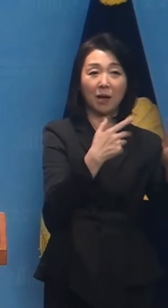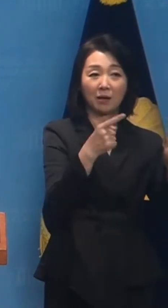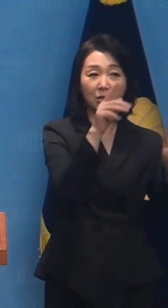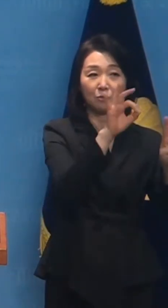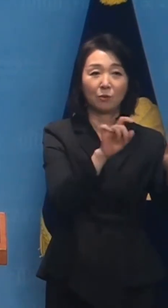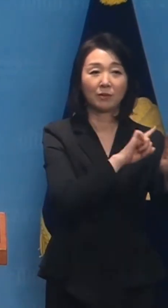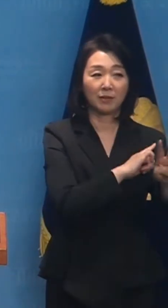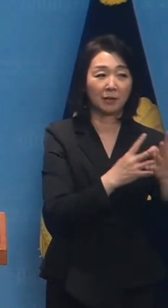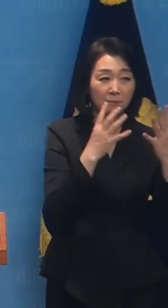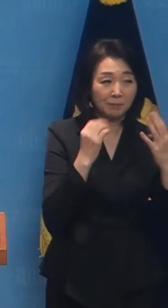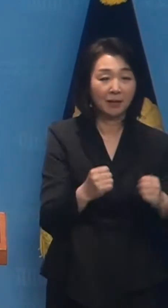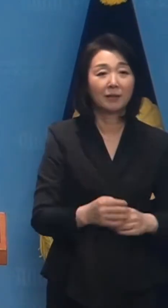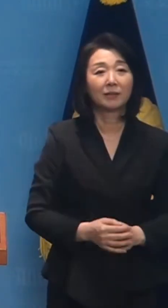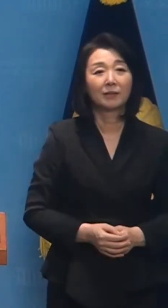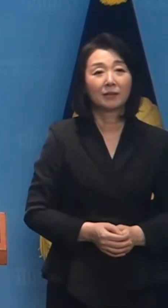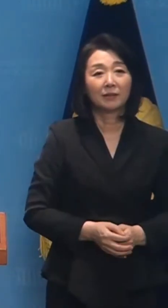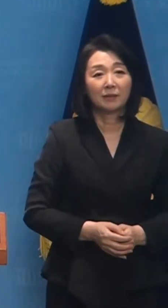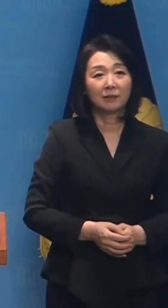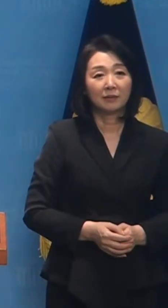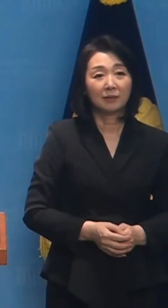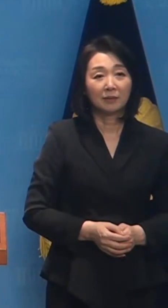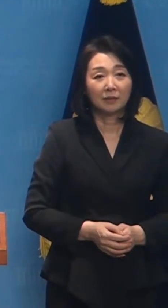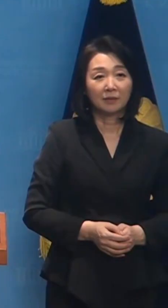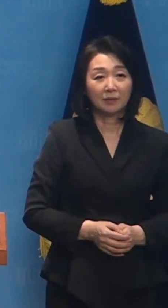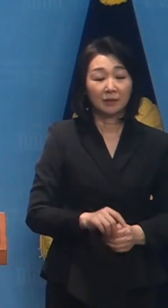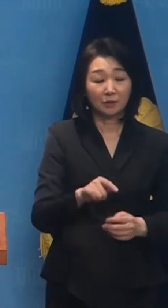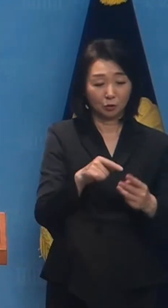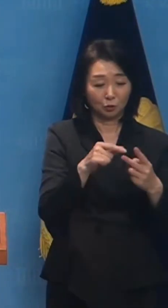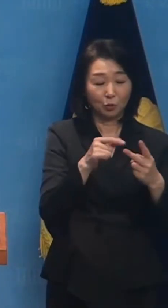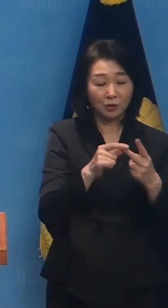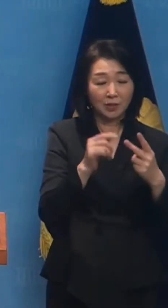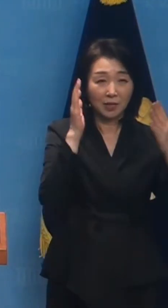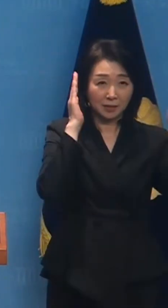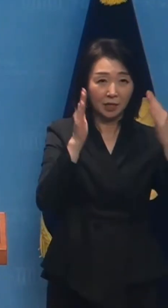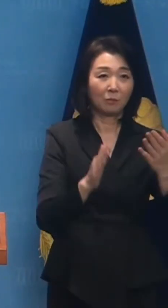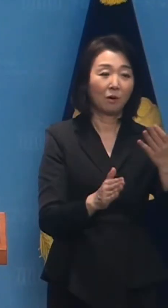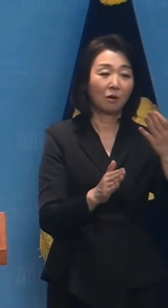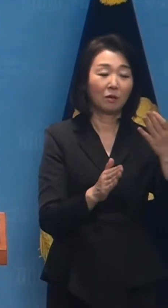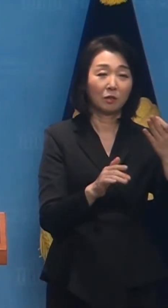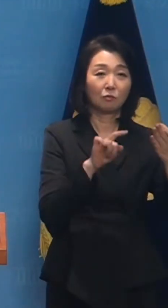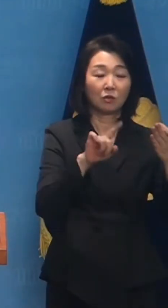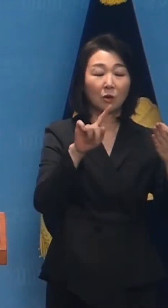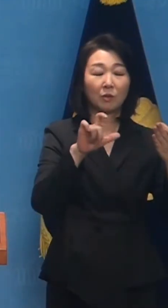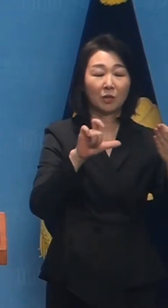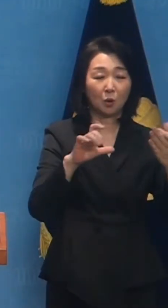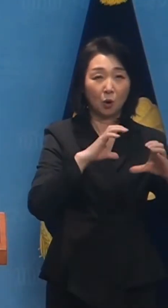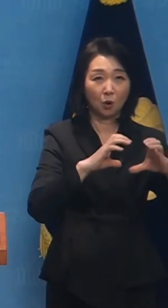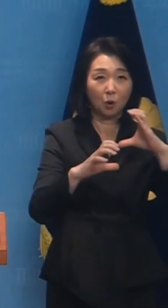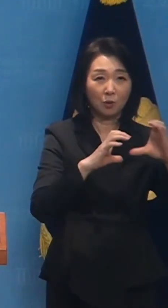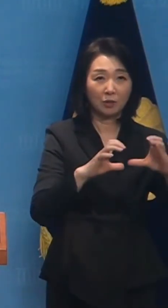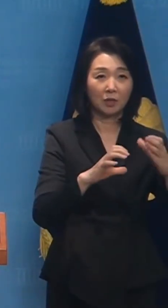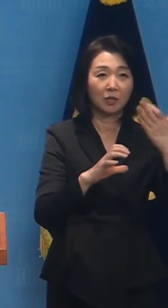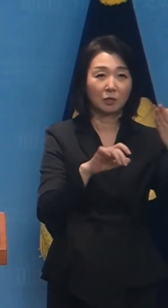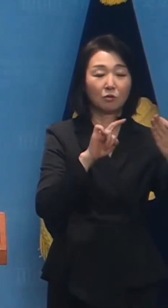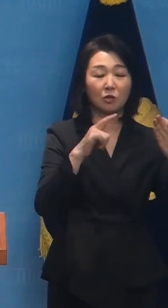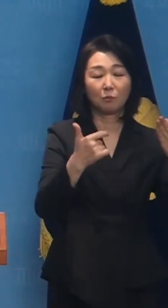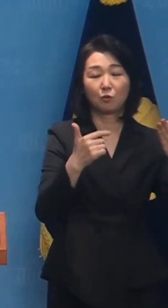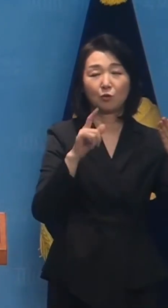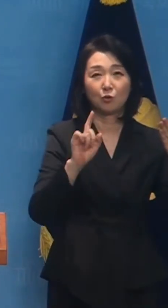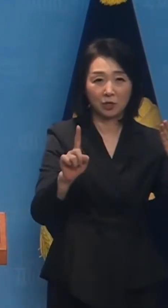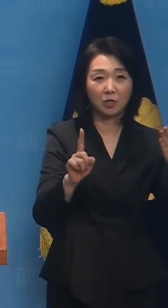24.81%로 가장 높은 수치를 기록했고, 그 뒤로는 네이버 19.15, 커뮤니티 11.61,